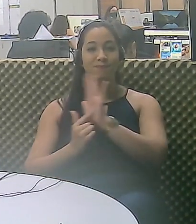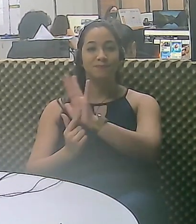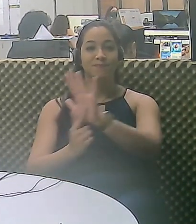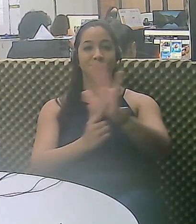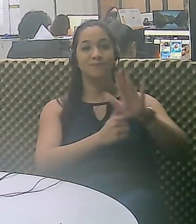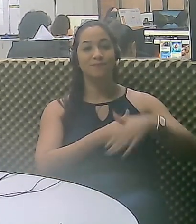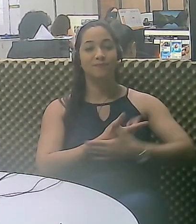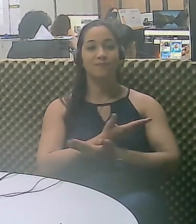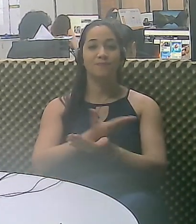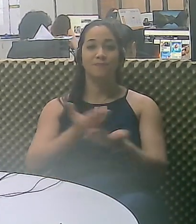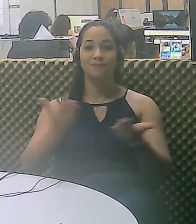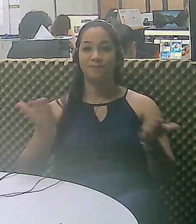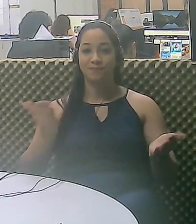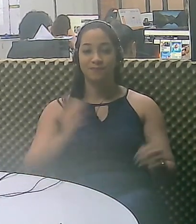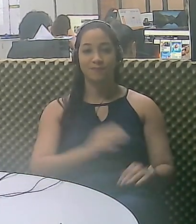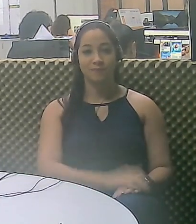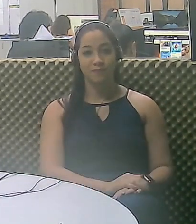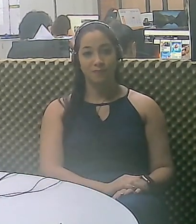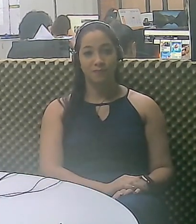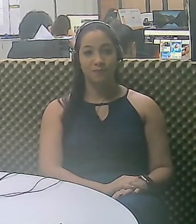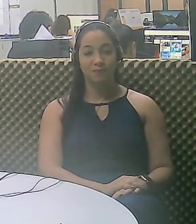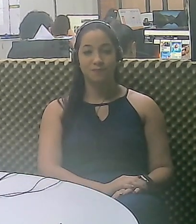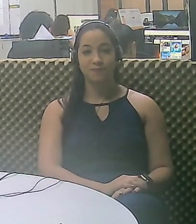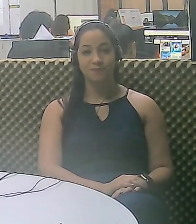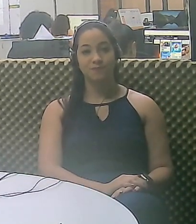Uberlândia no ar pra você.